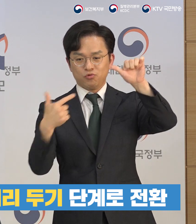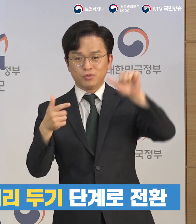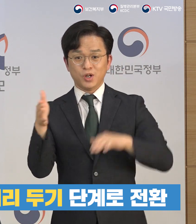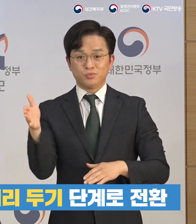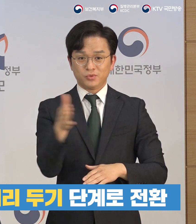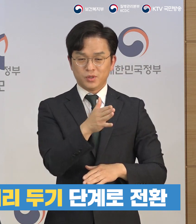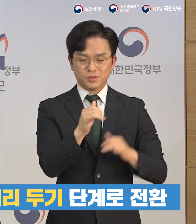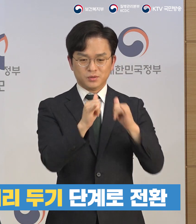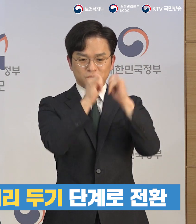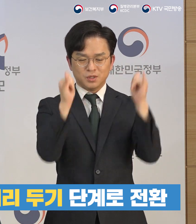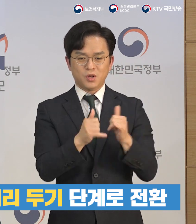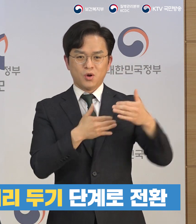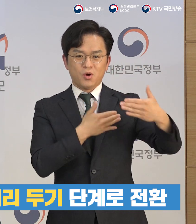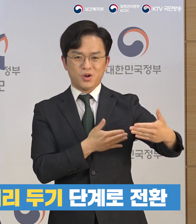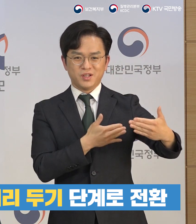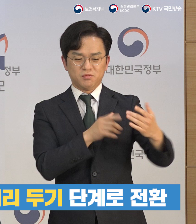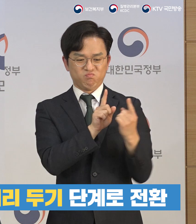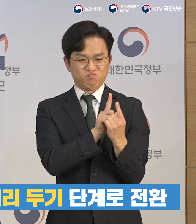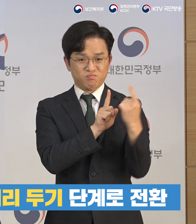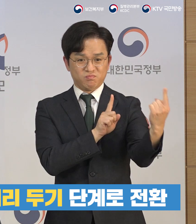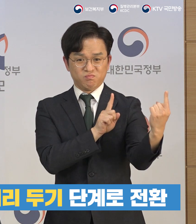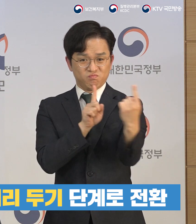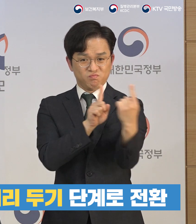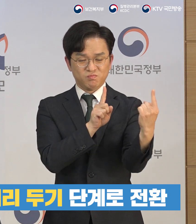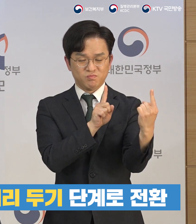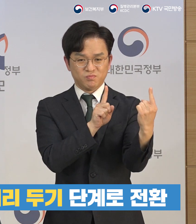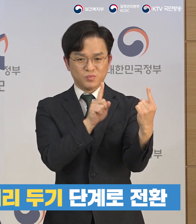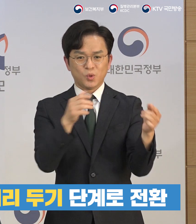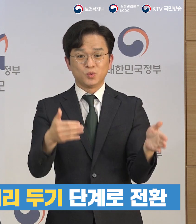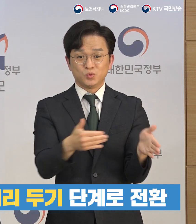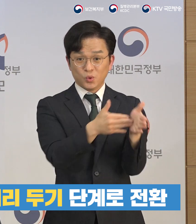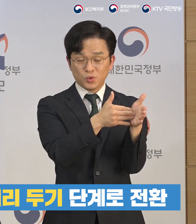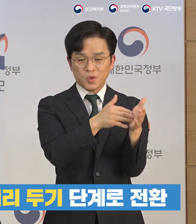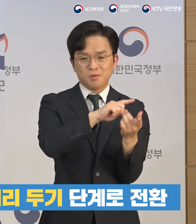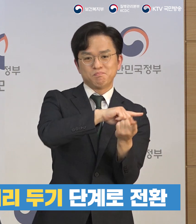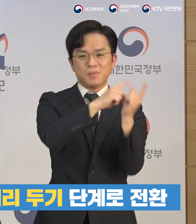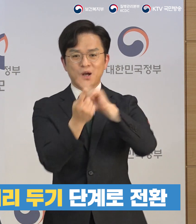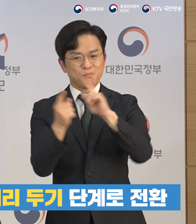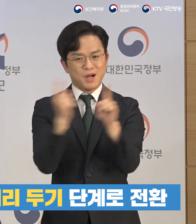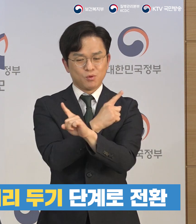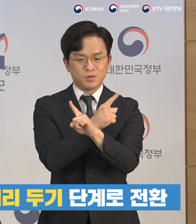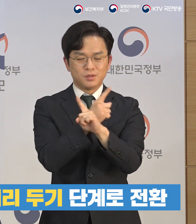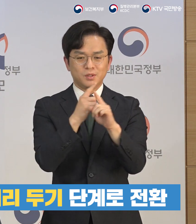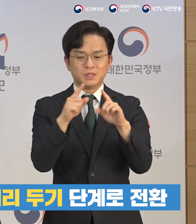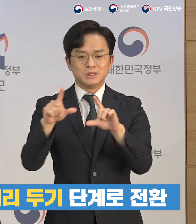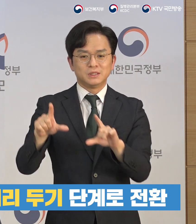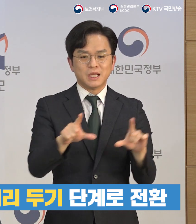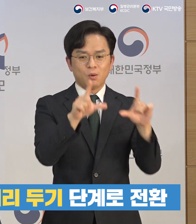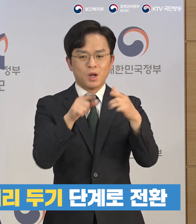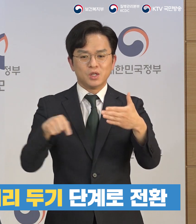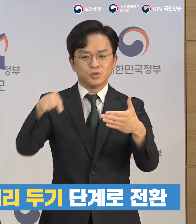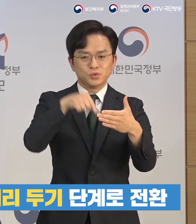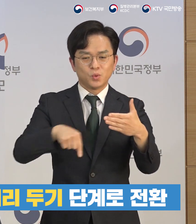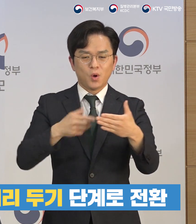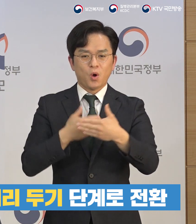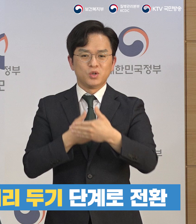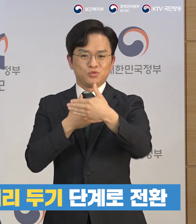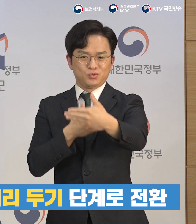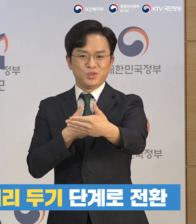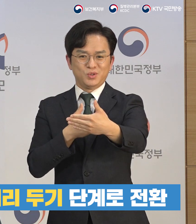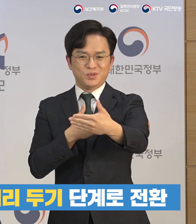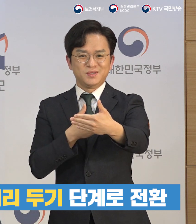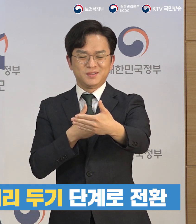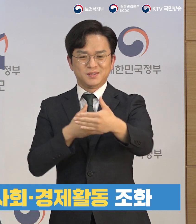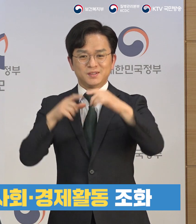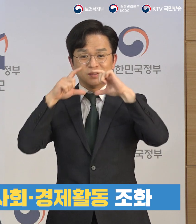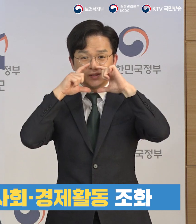사회적 그리 2기 를 종료하고 생활 박력 책의 생활 속 그리 2기 단계로 전환 하기로 결정하였습니다